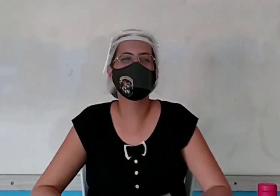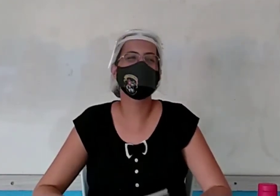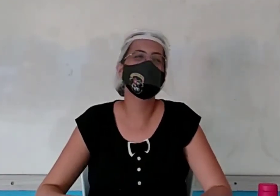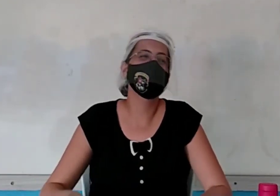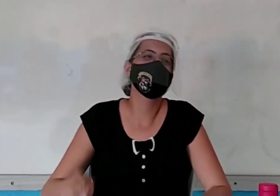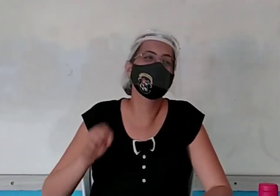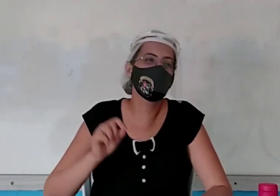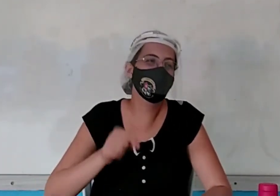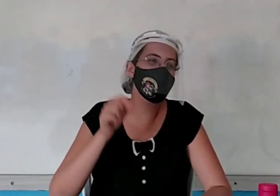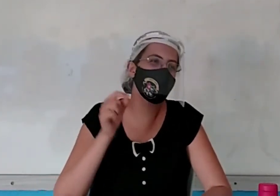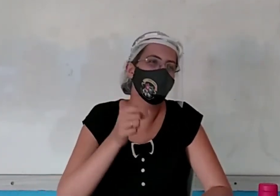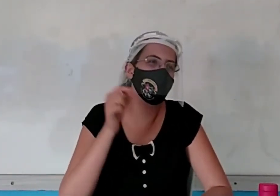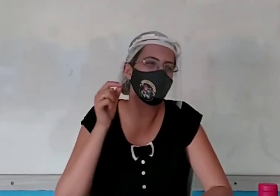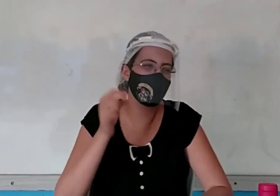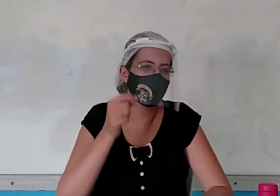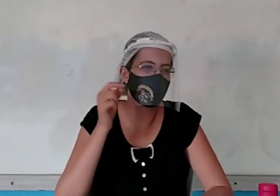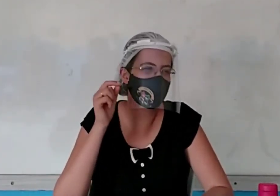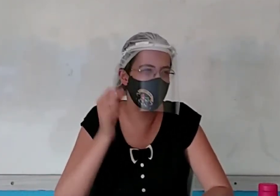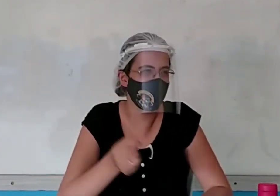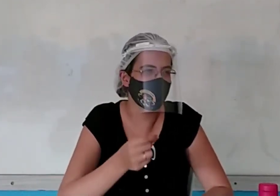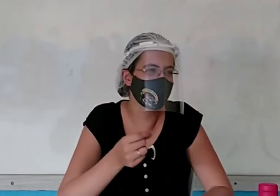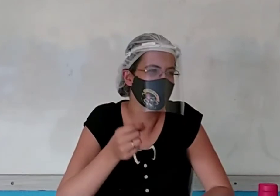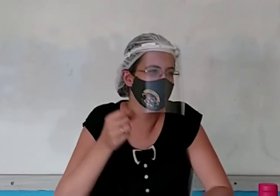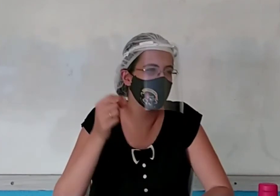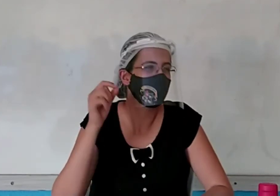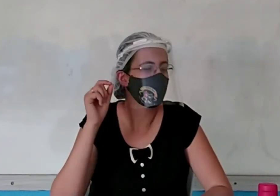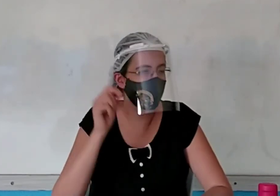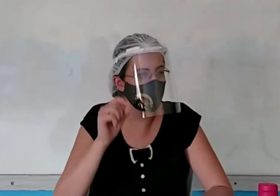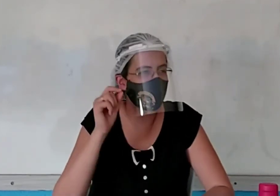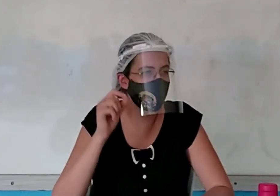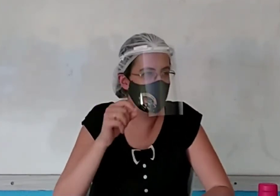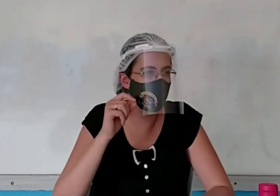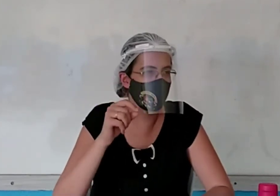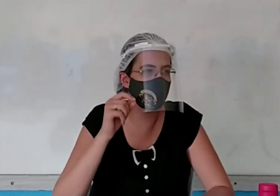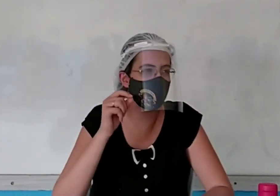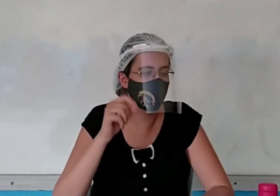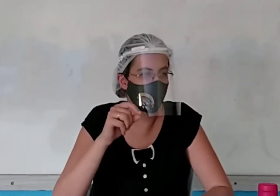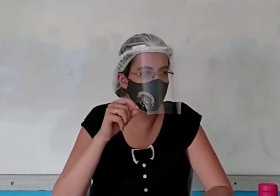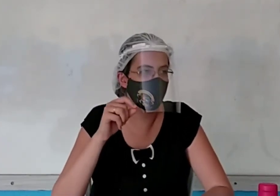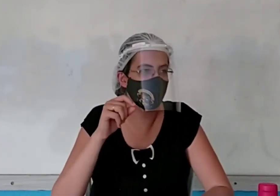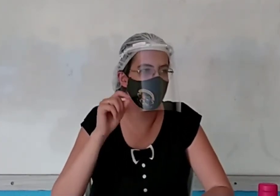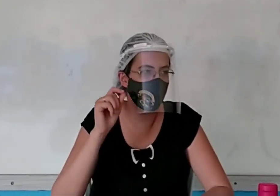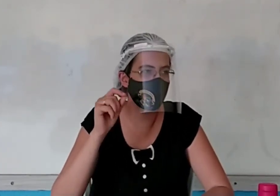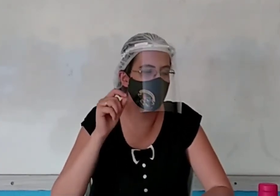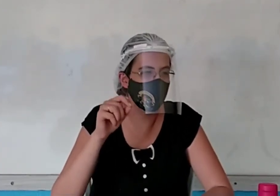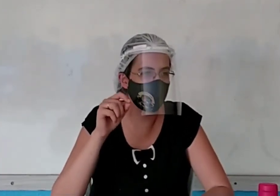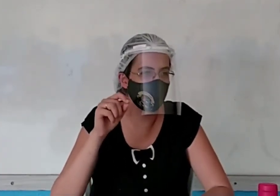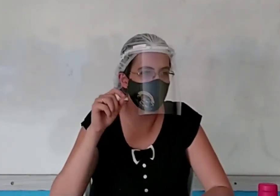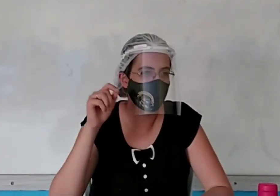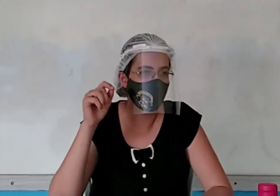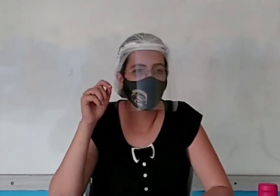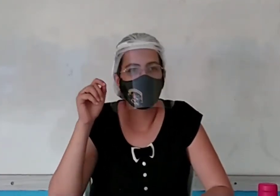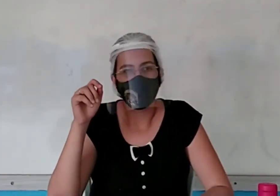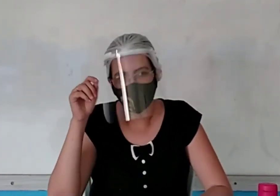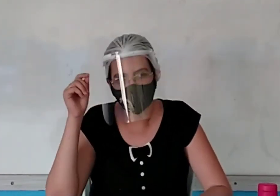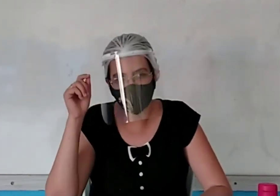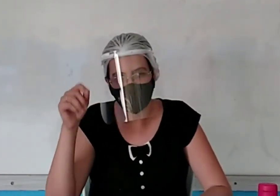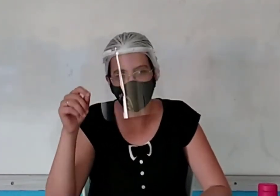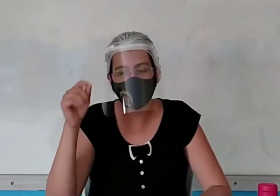não corra para buscá-la. Você já viu a criança brincando com bola no meio da rua? Elas correm